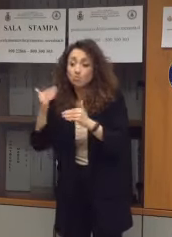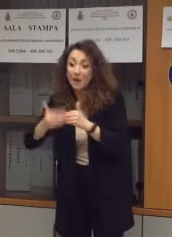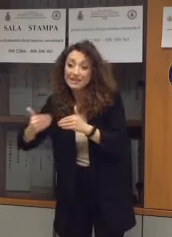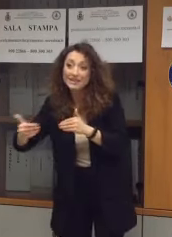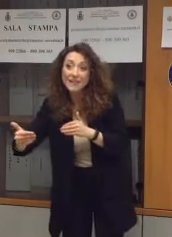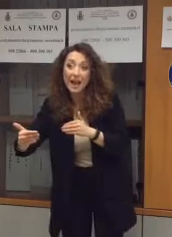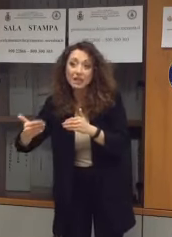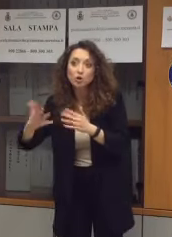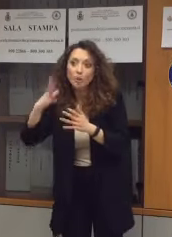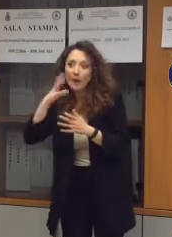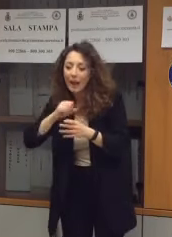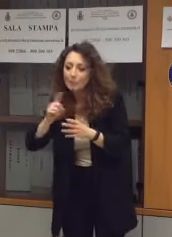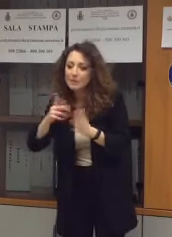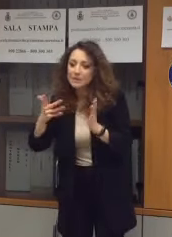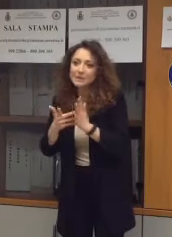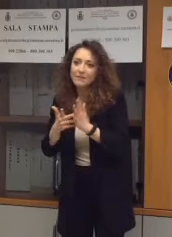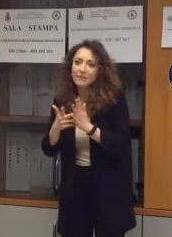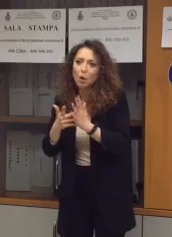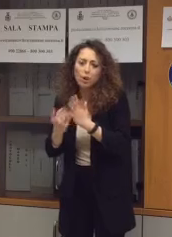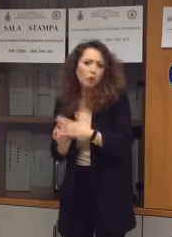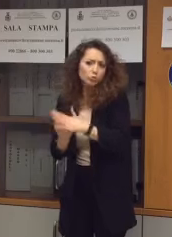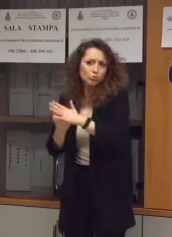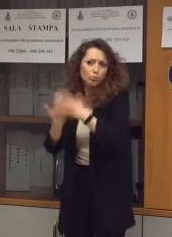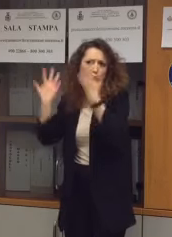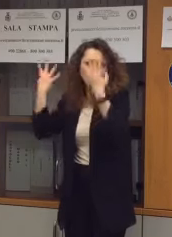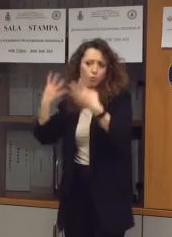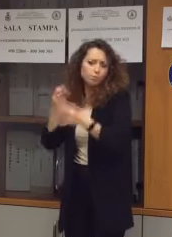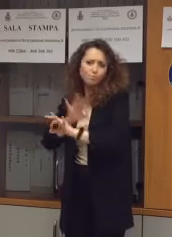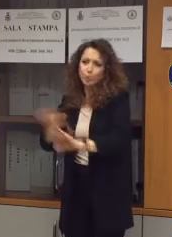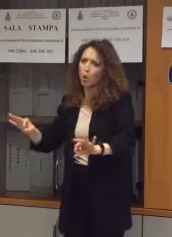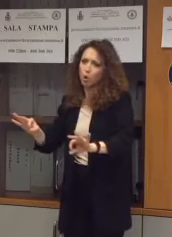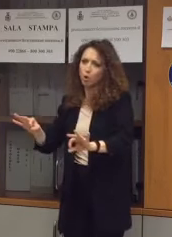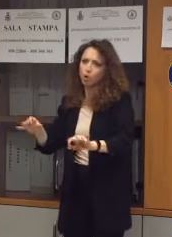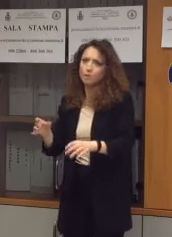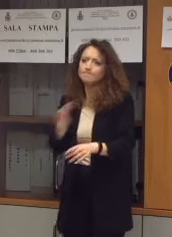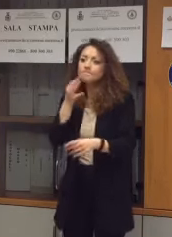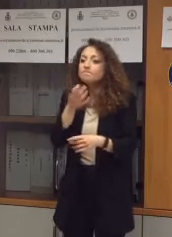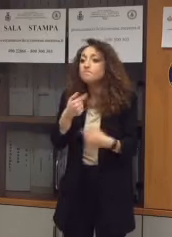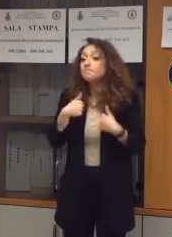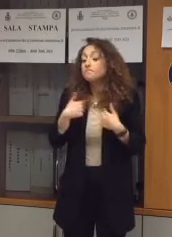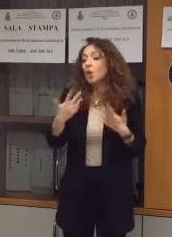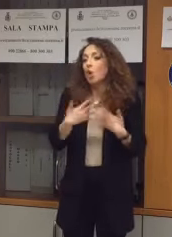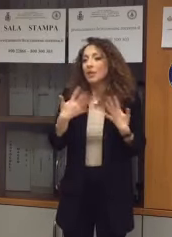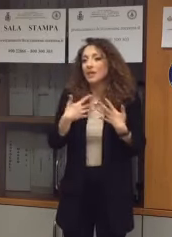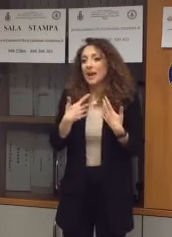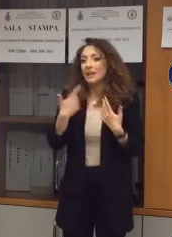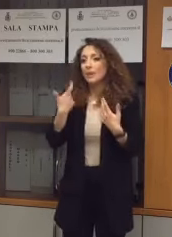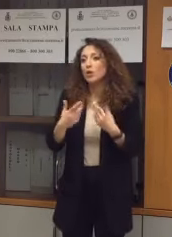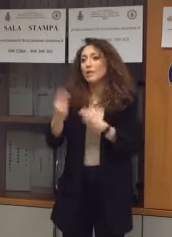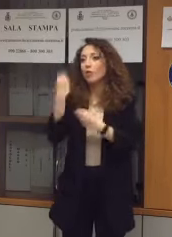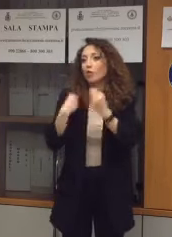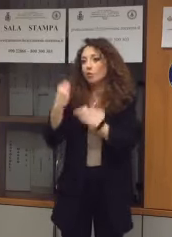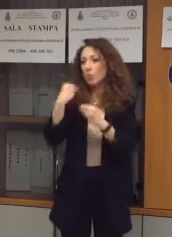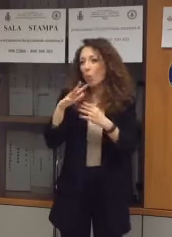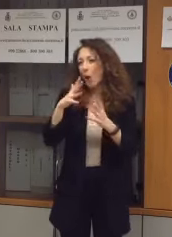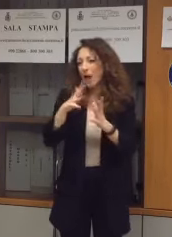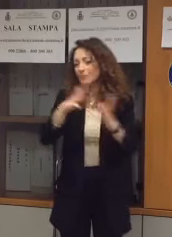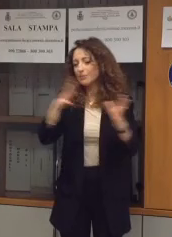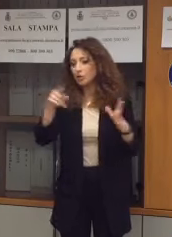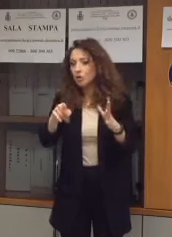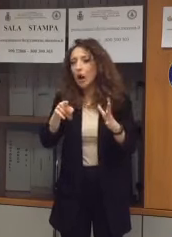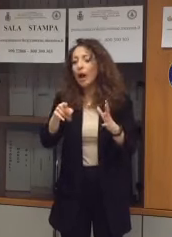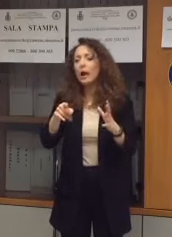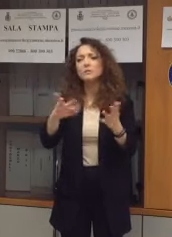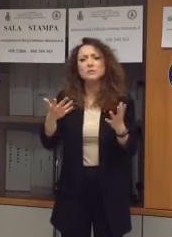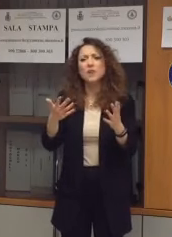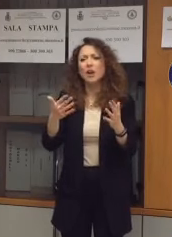stati compresi. Quindi sono felice perché effettivamente la maggior parte delle domande sono state fatte col sistema che noi abbiamo